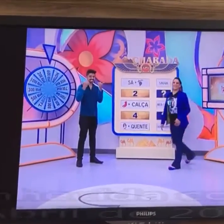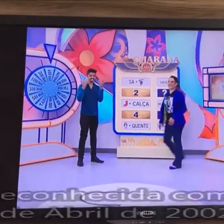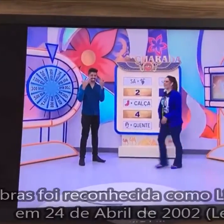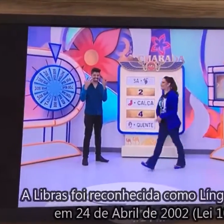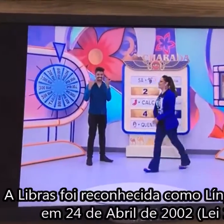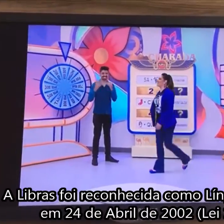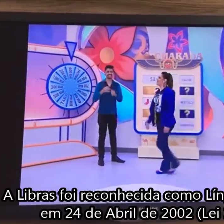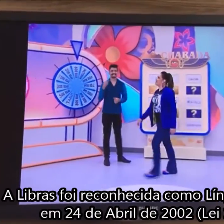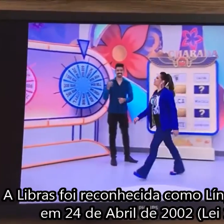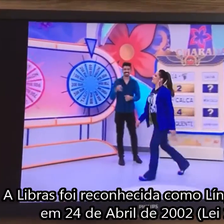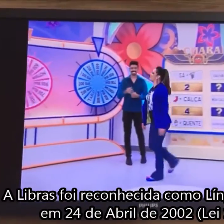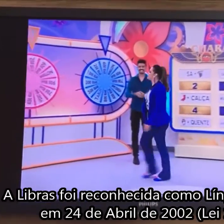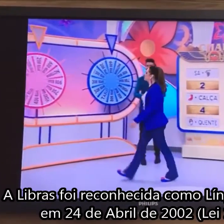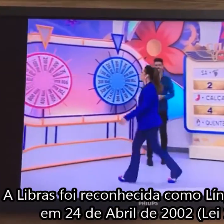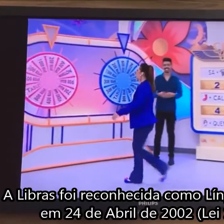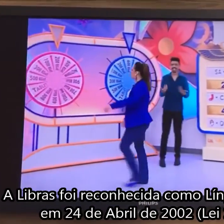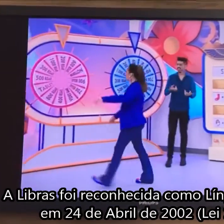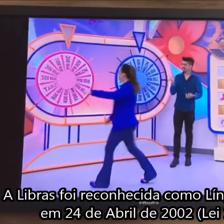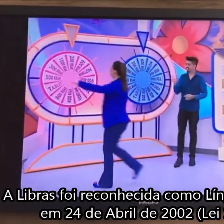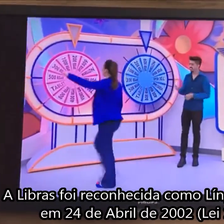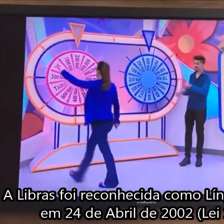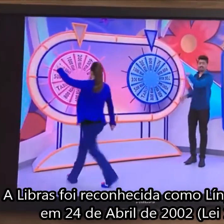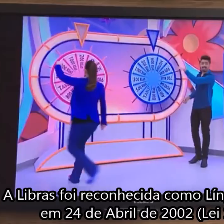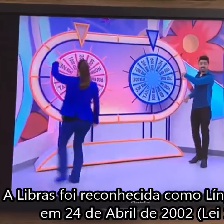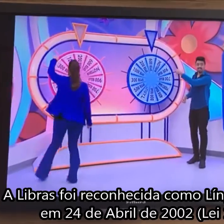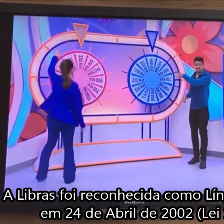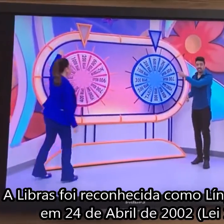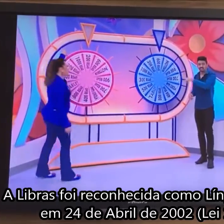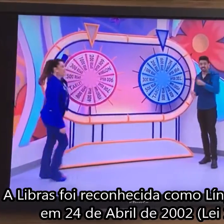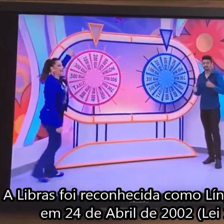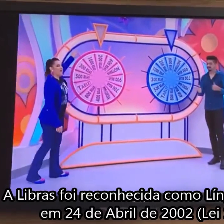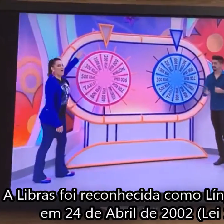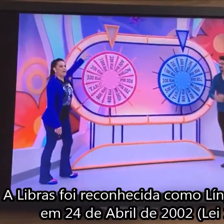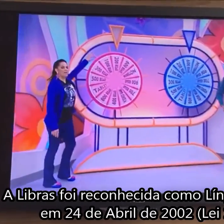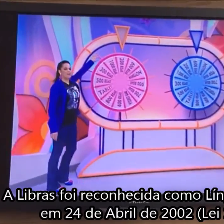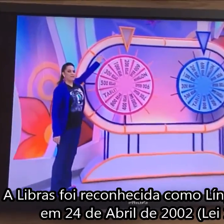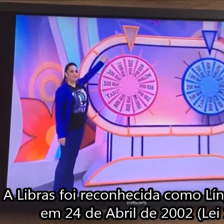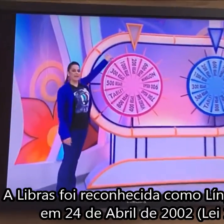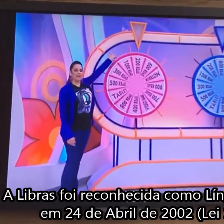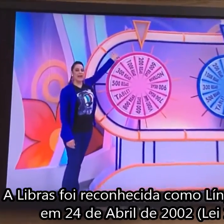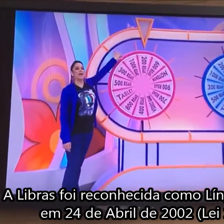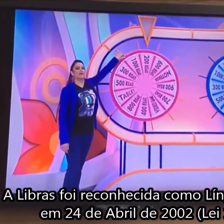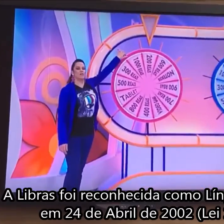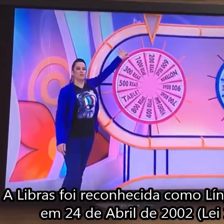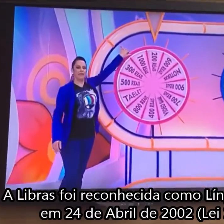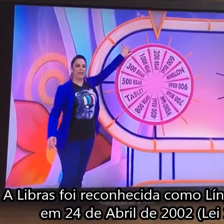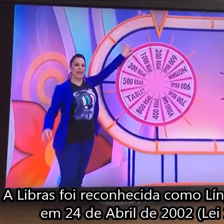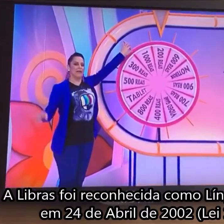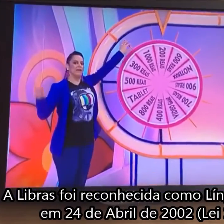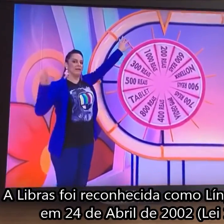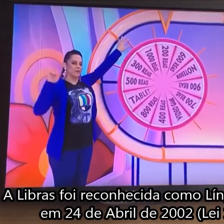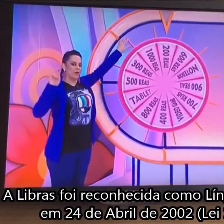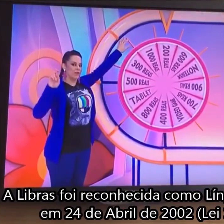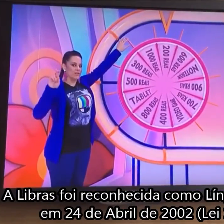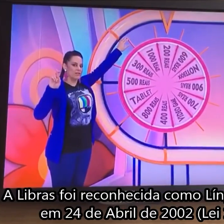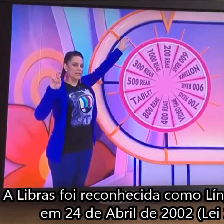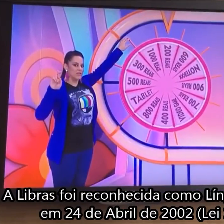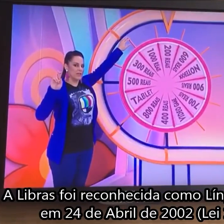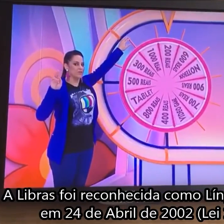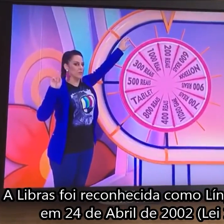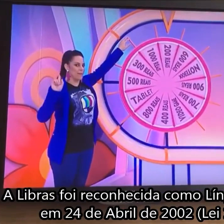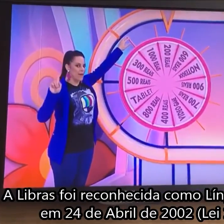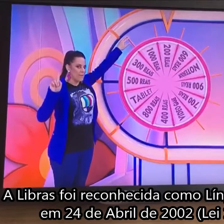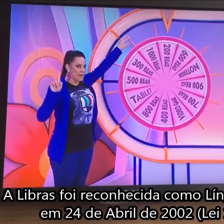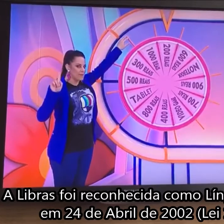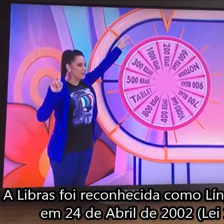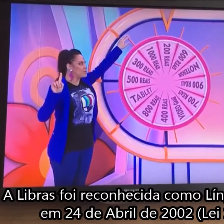cachorro quente. Vamos para a roleta, Giovana. Olha o que você vai ganhar. Giovana, torce os